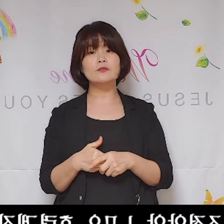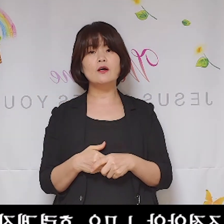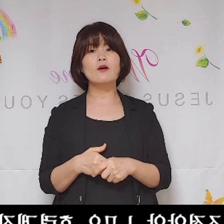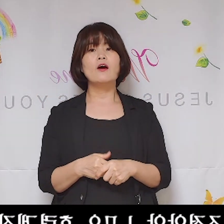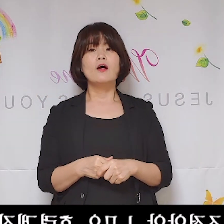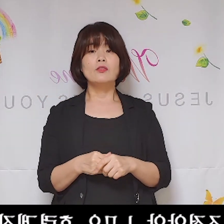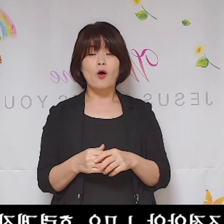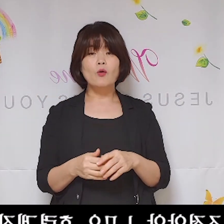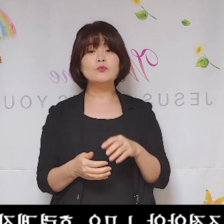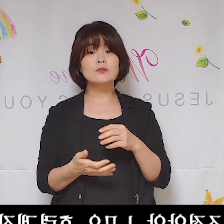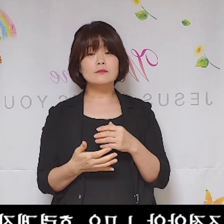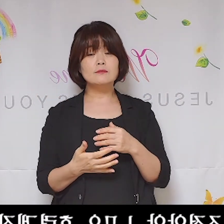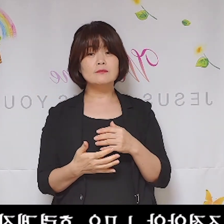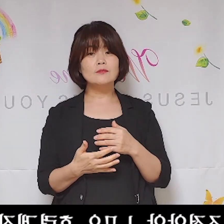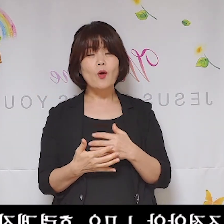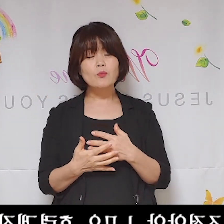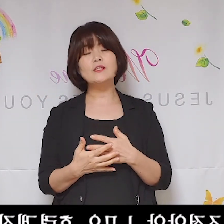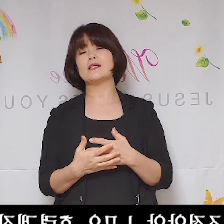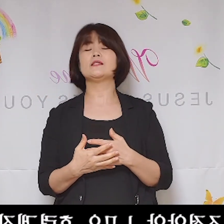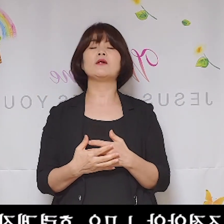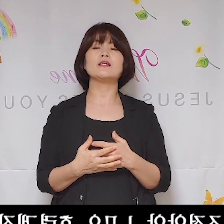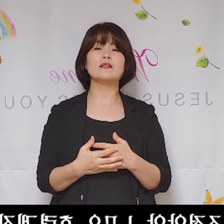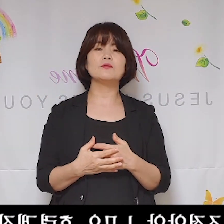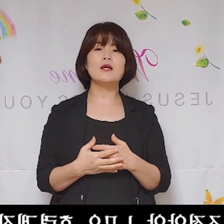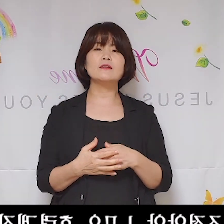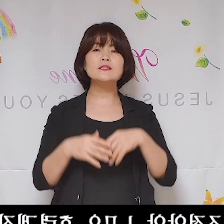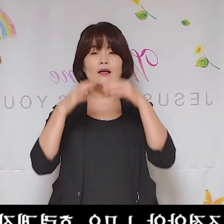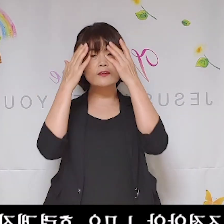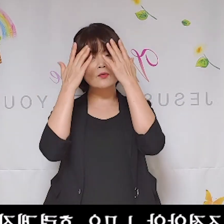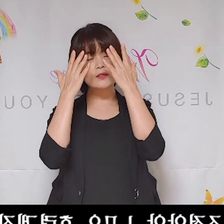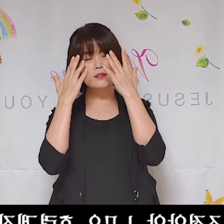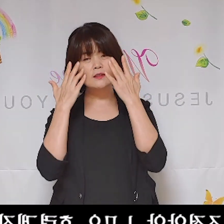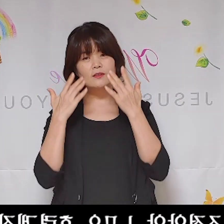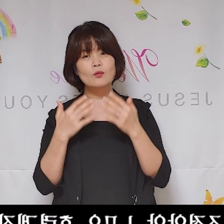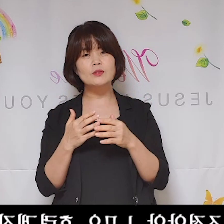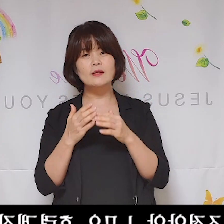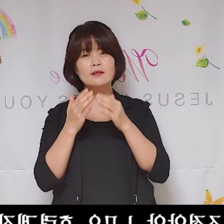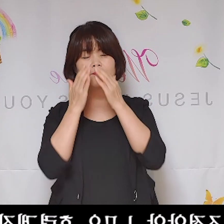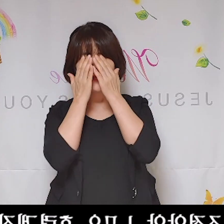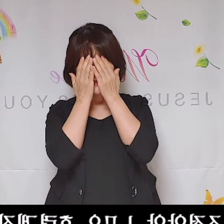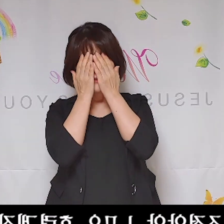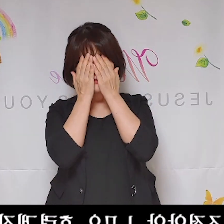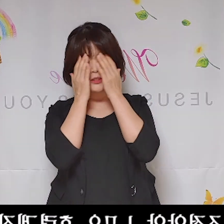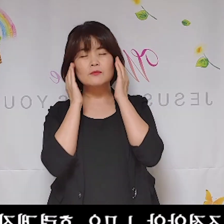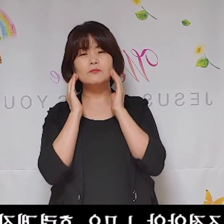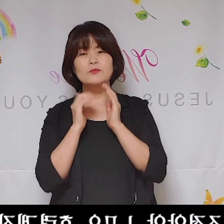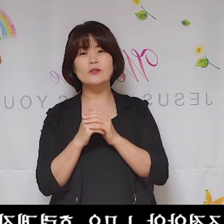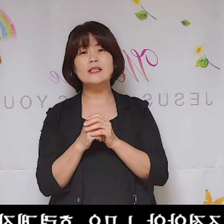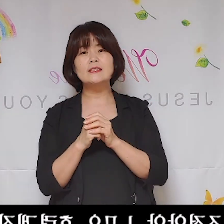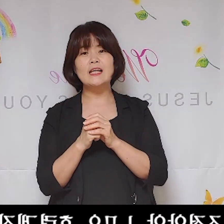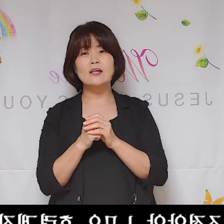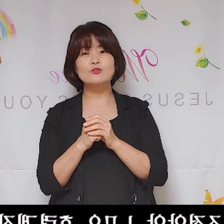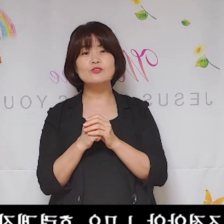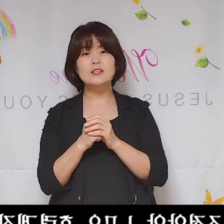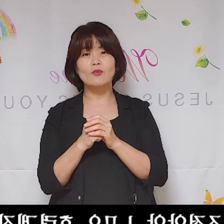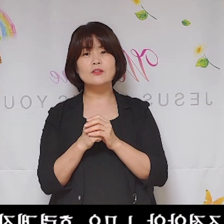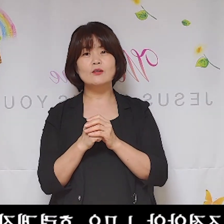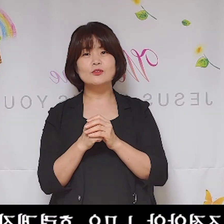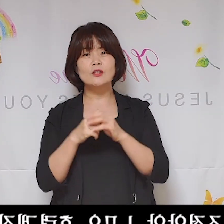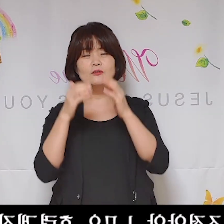되고요. 너무 낙심했기 때문에 그냥 이렇게 흐르는 것보다는 우리 여자들 잘 울 때 어떻게 울죠?